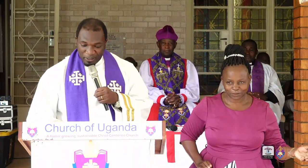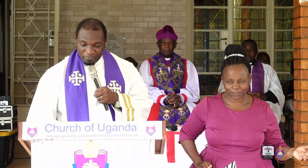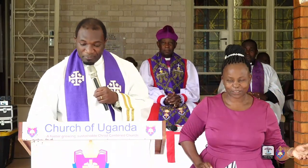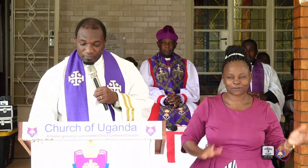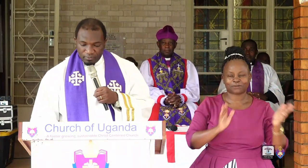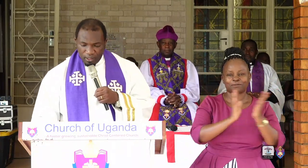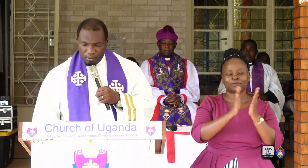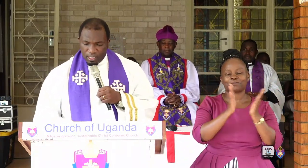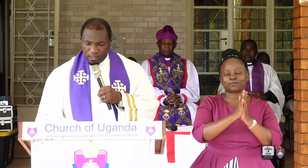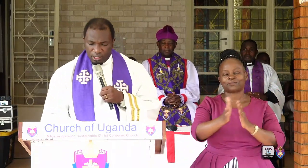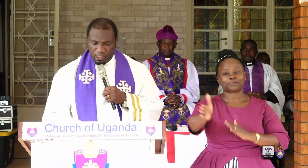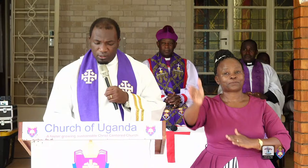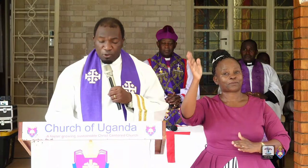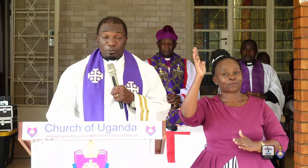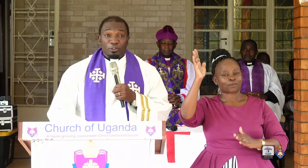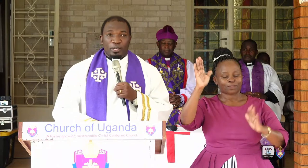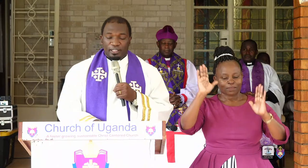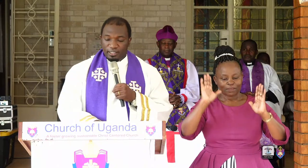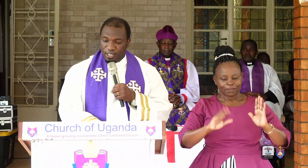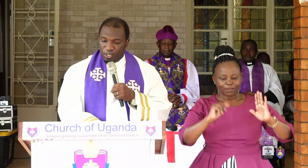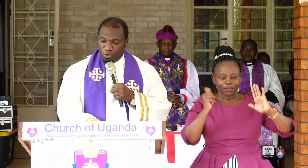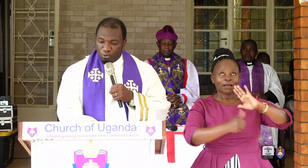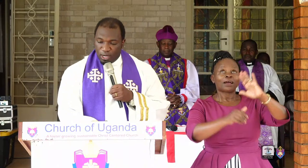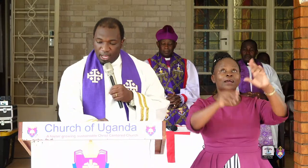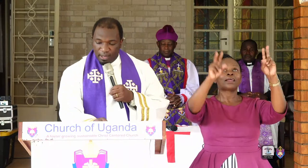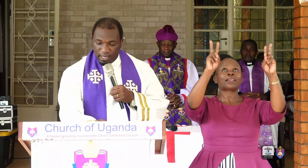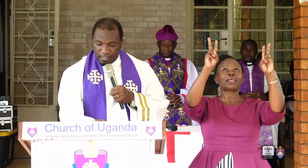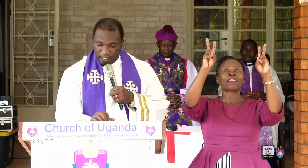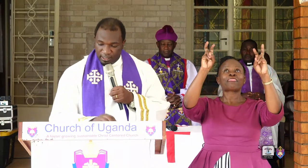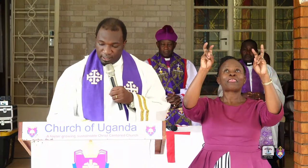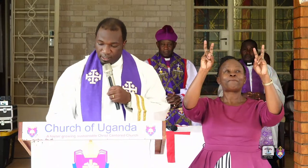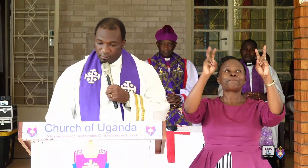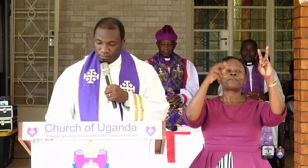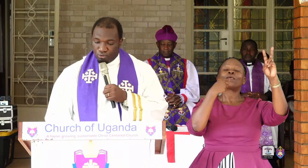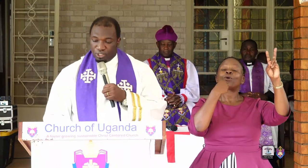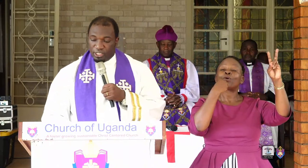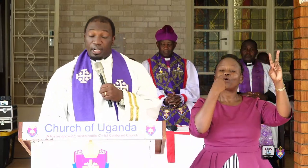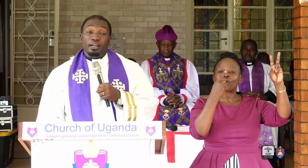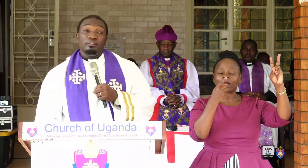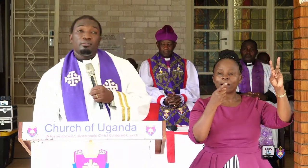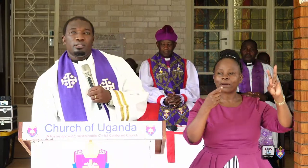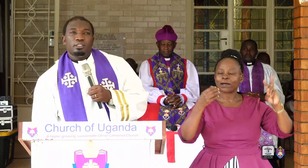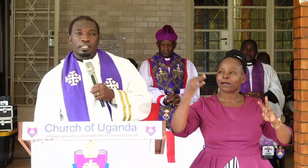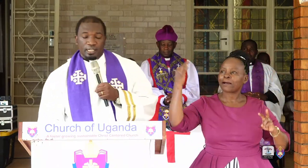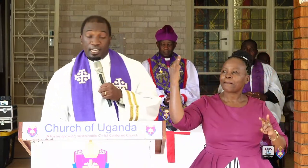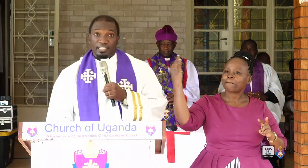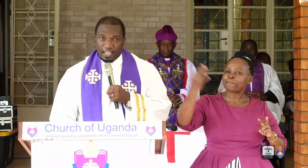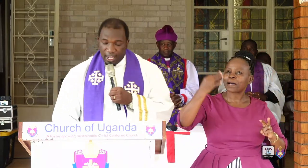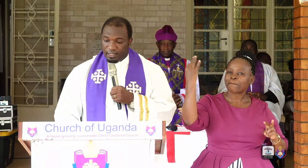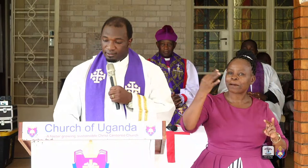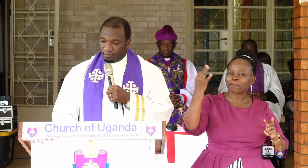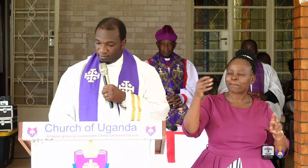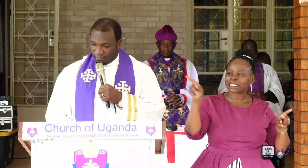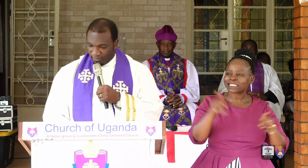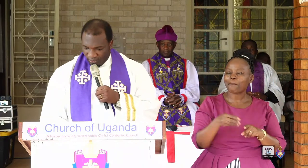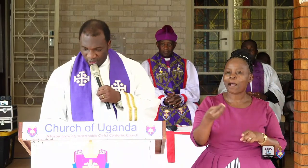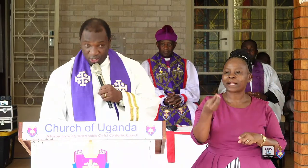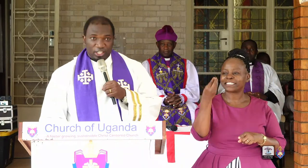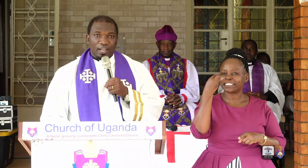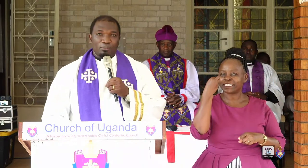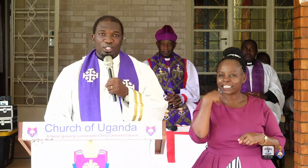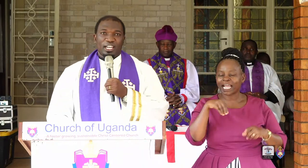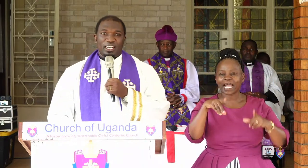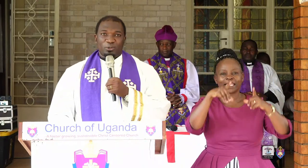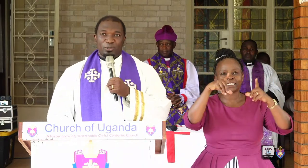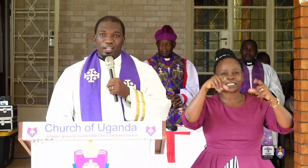yebazibwe. Wansi uomutwe, okugamba nti, bulira era lya